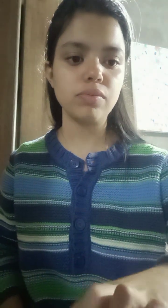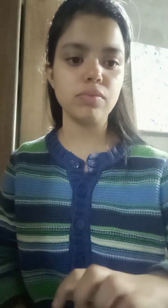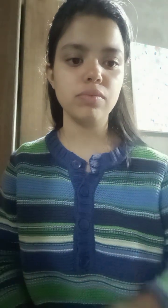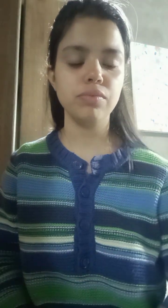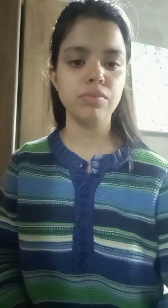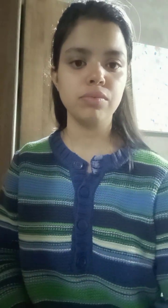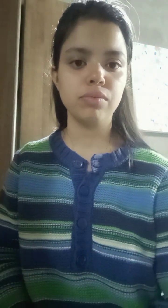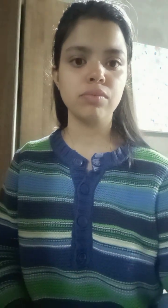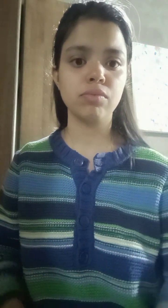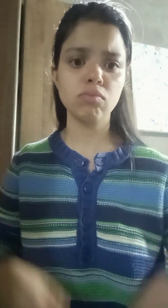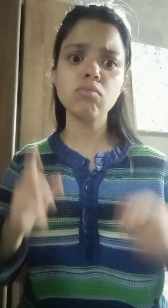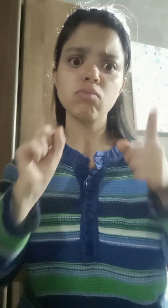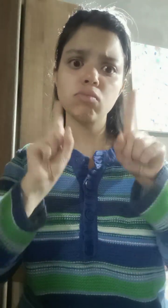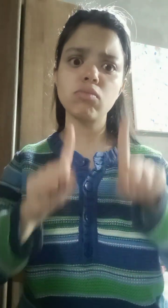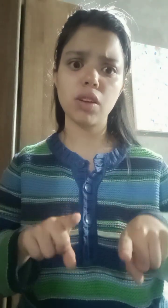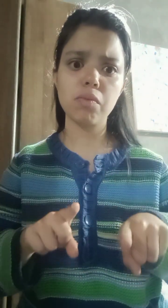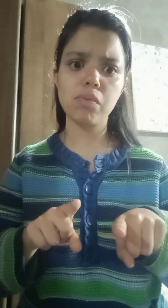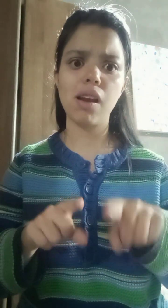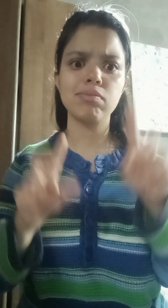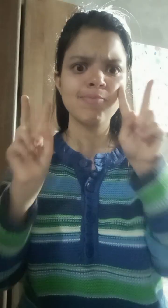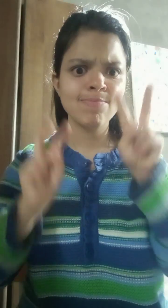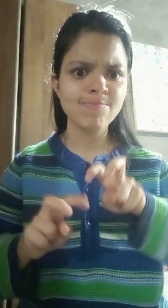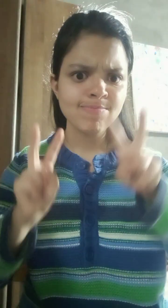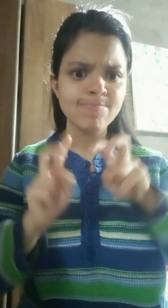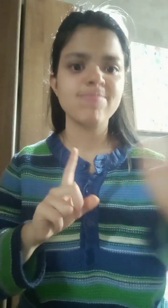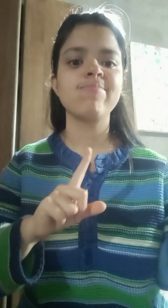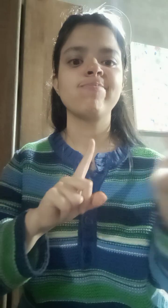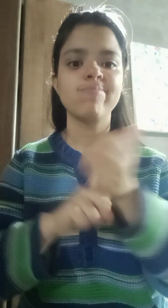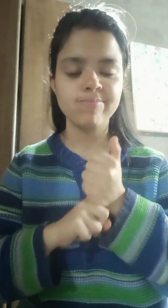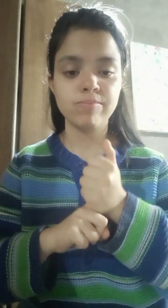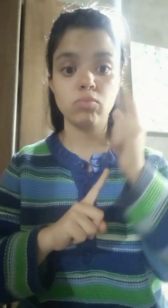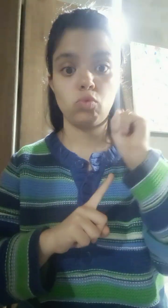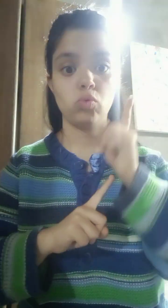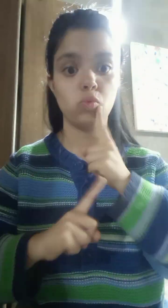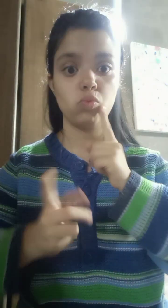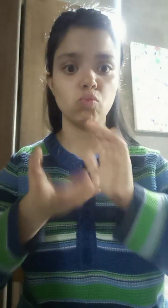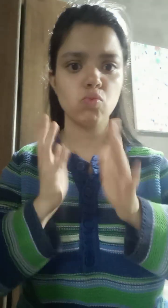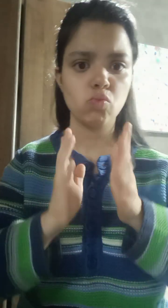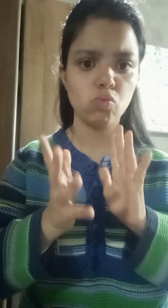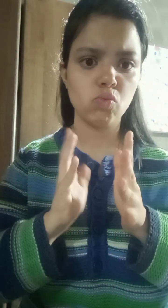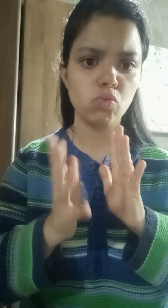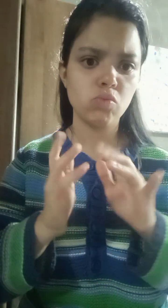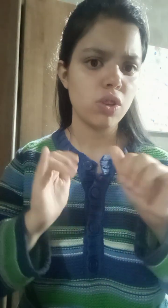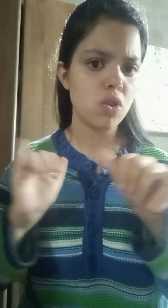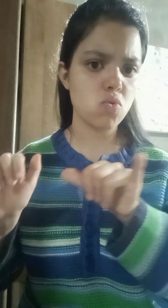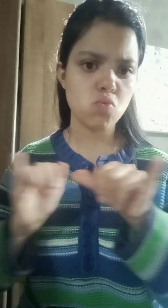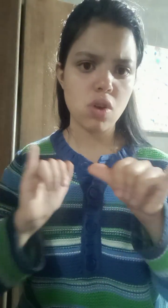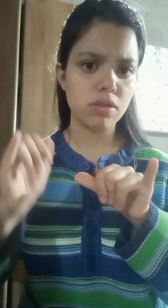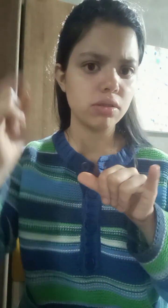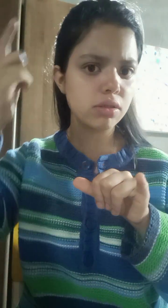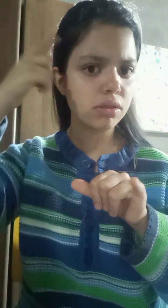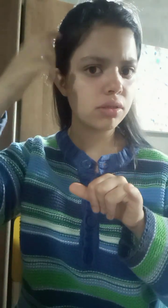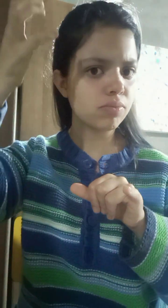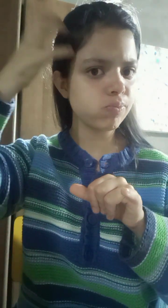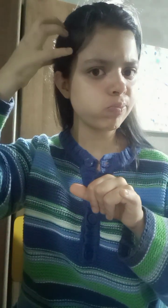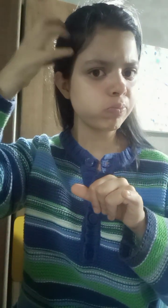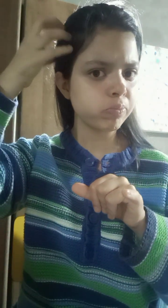de señas. Aquí es donde se procesan la gramática y el significado, independientemente de si se trata de lenguaje hablado o